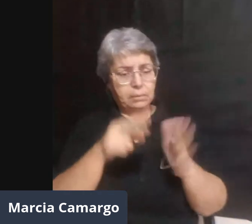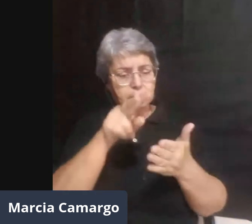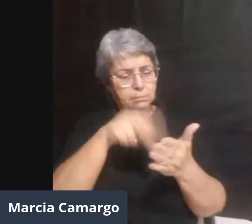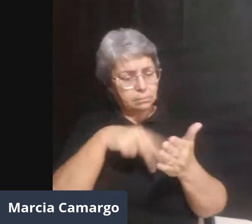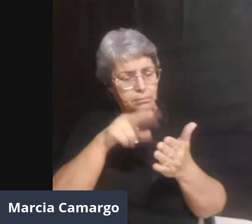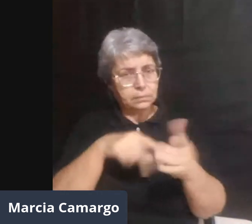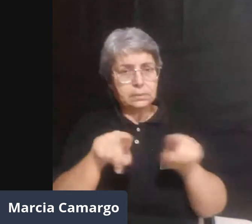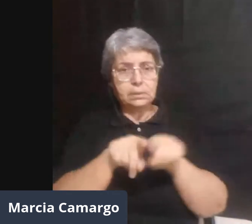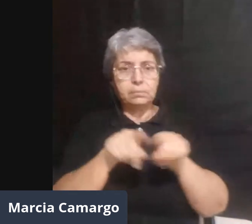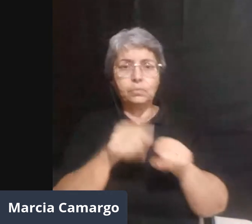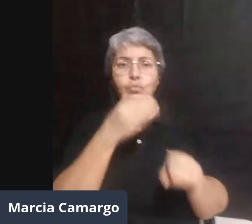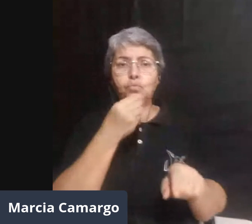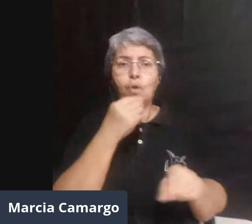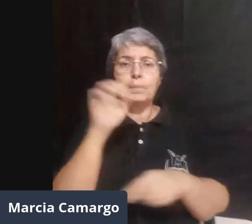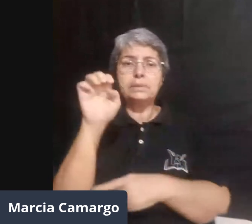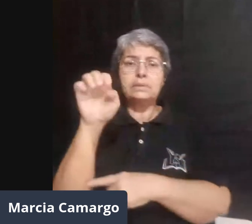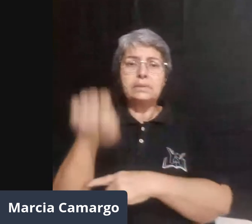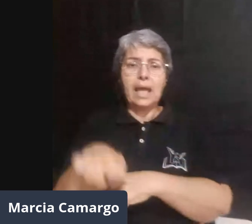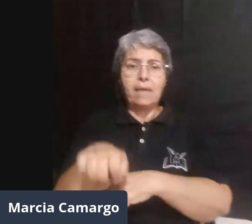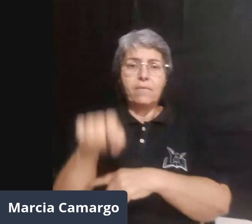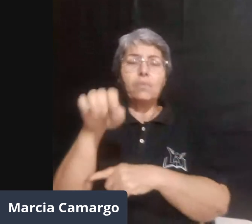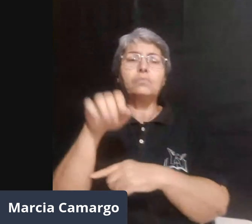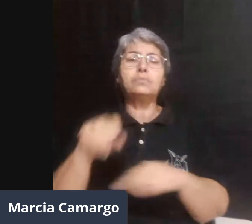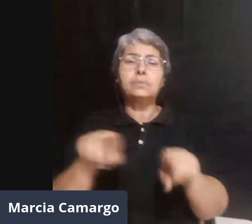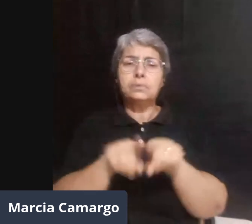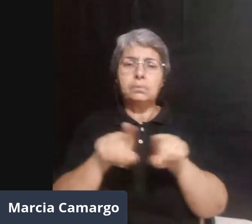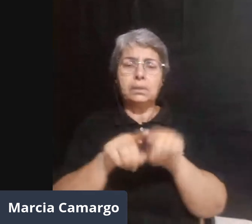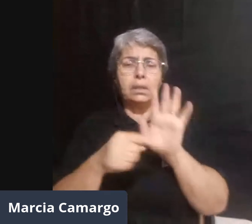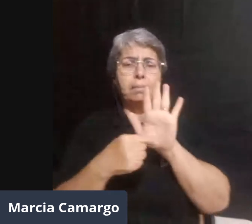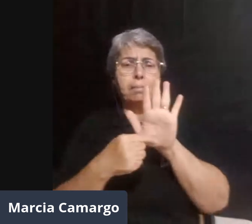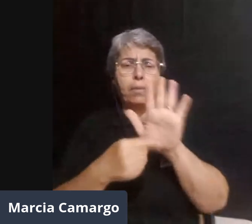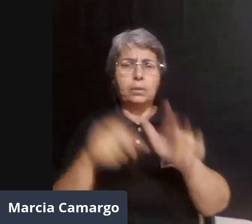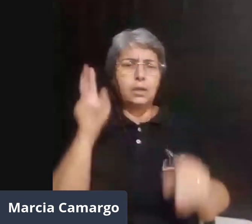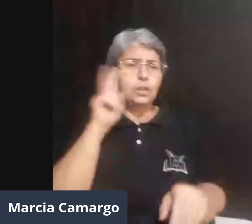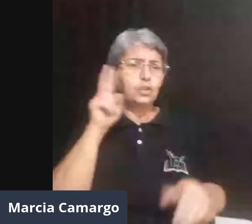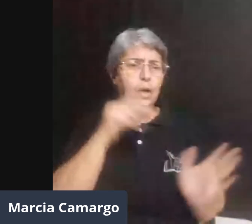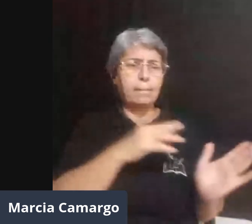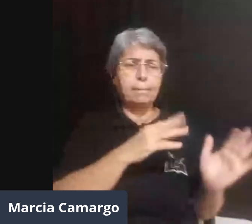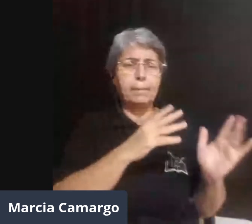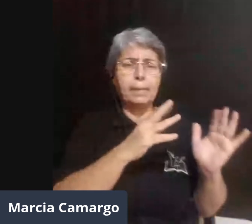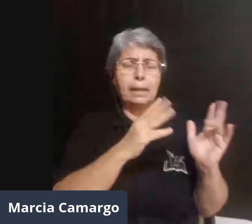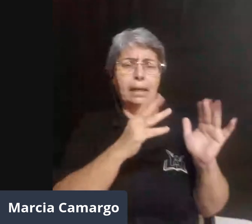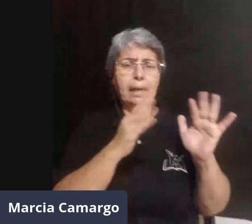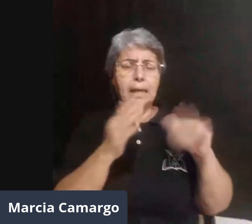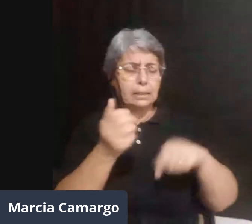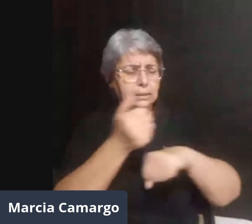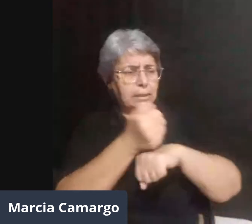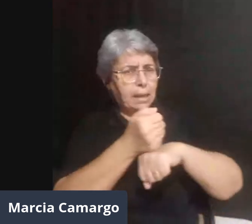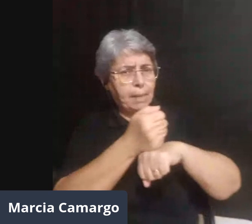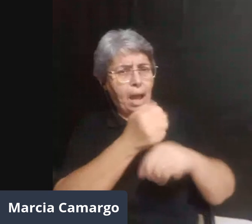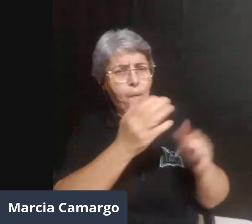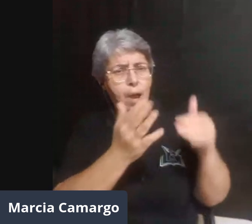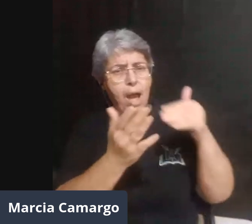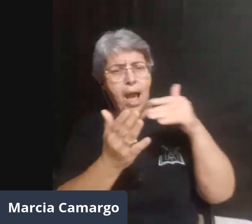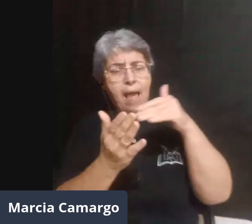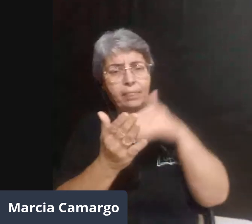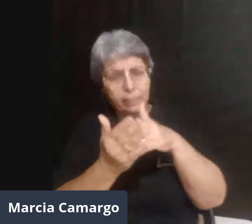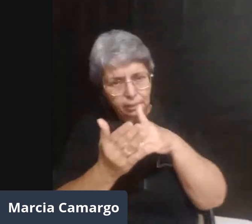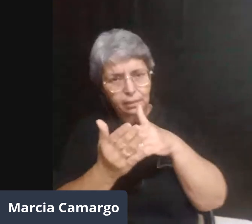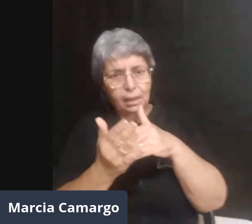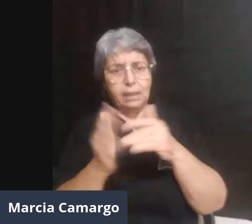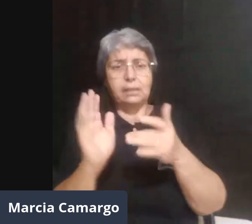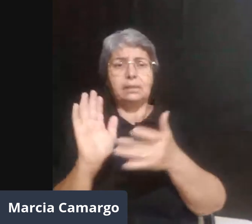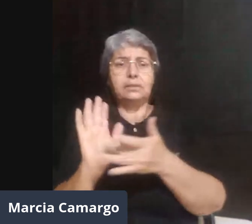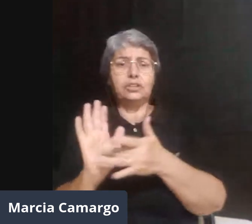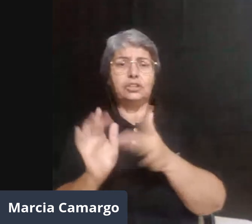Estevão. Estevão ali está retratando toda a história de Israel, desde Abraão, e ele culmina esta história